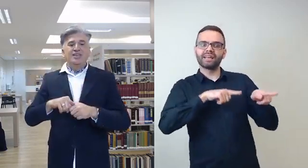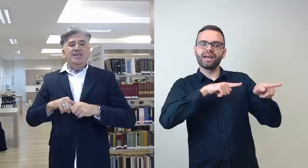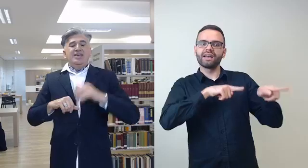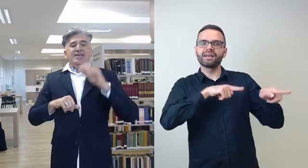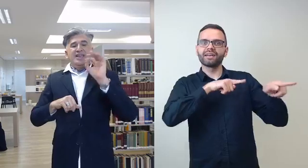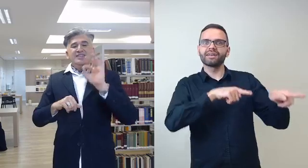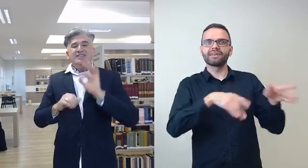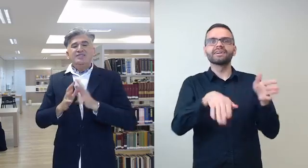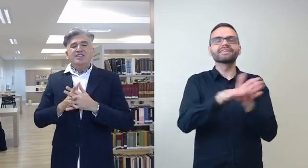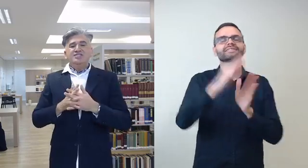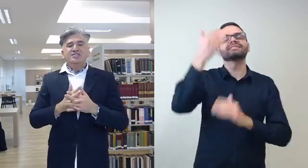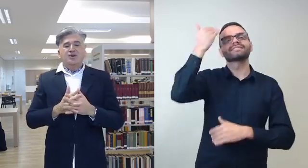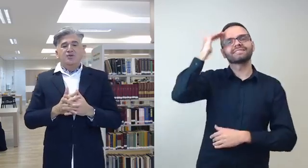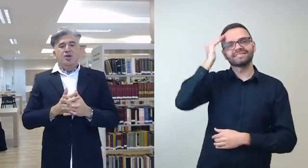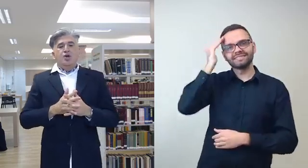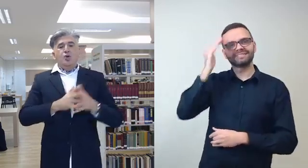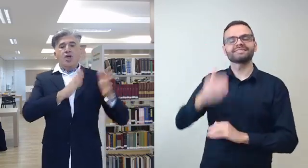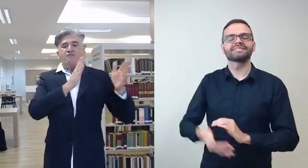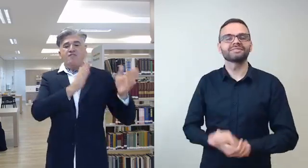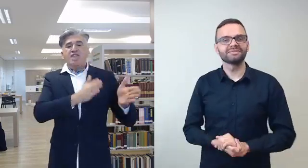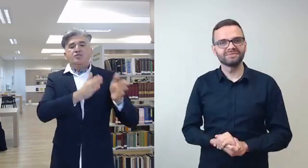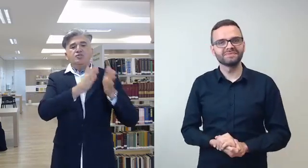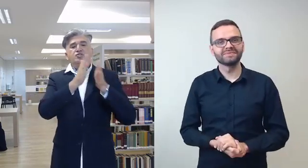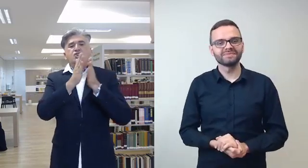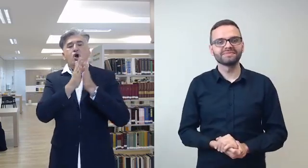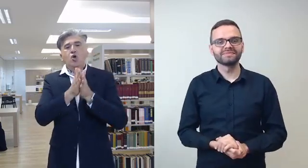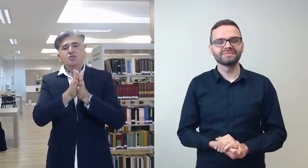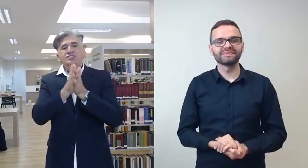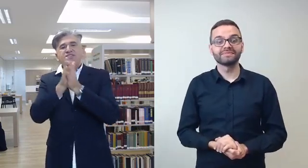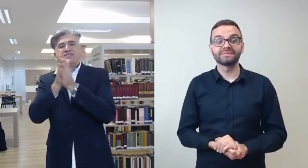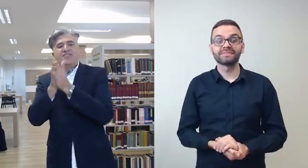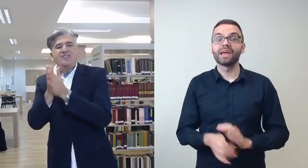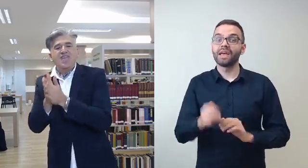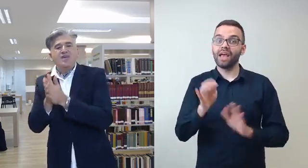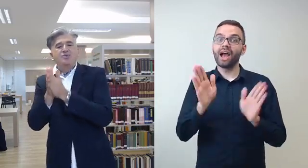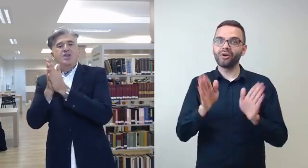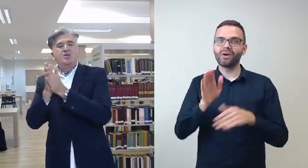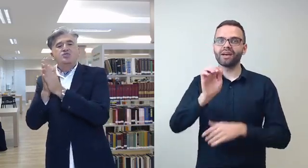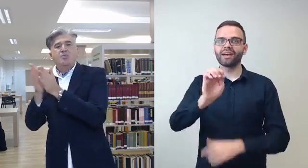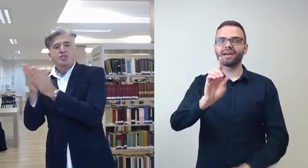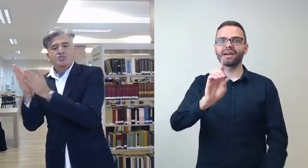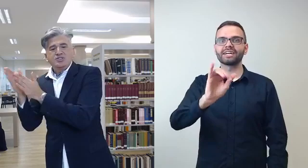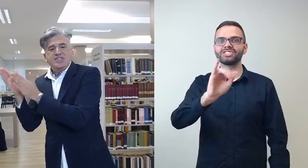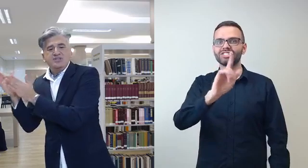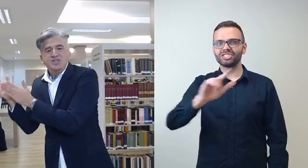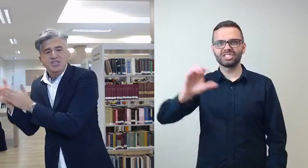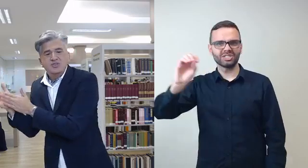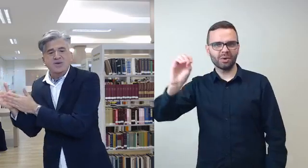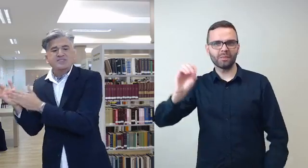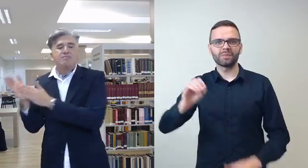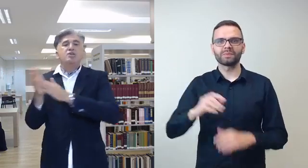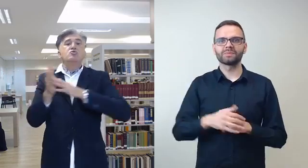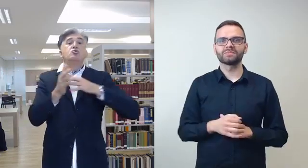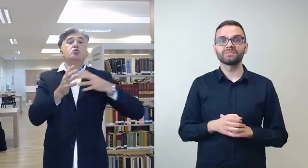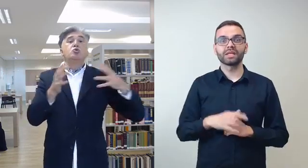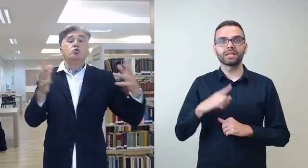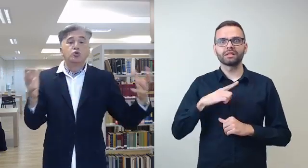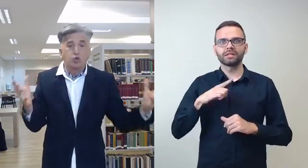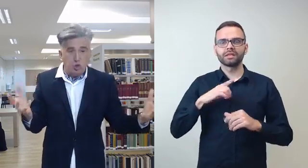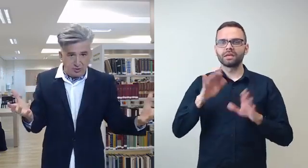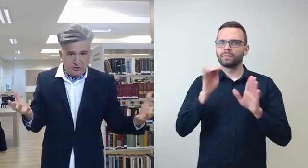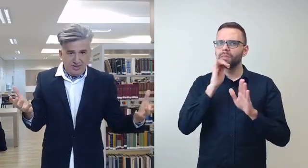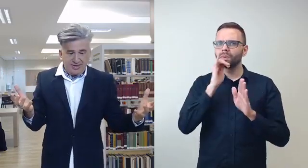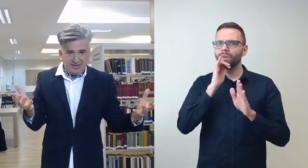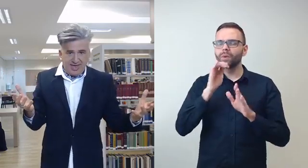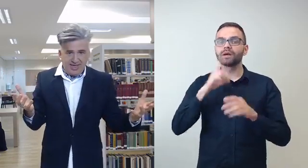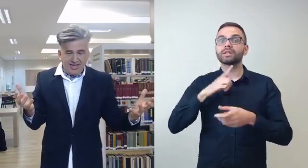estrutura. Relação de adição. O evento de 11 de setembro não só prejudicou os Estados Unidos, mas também o mundo